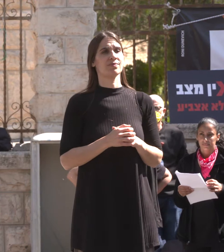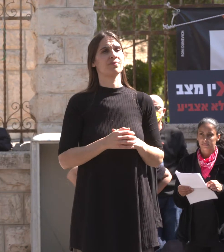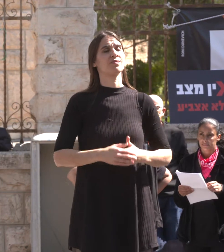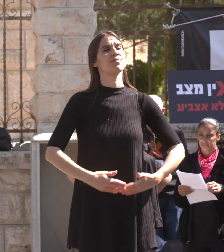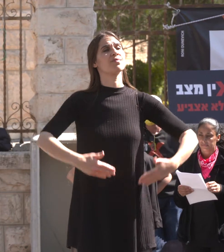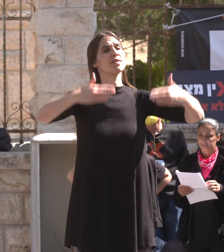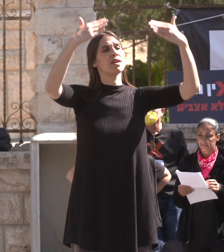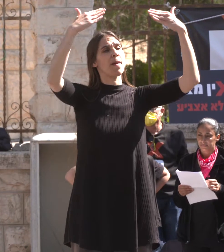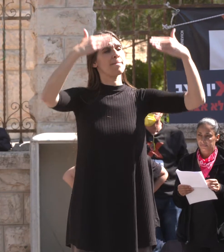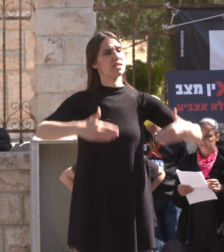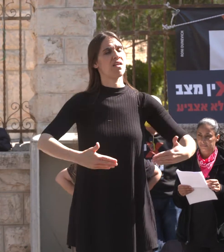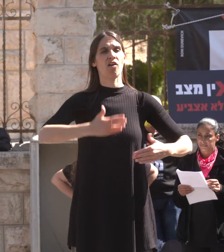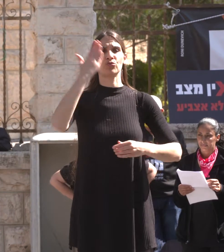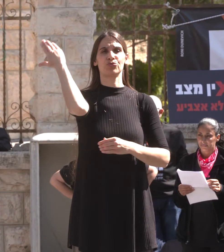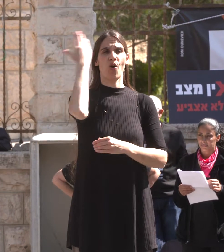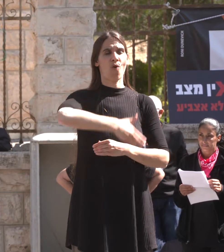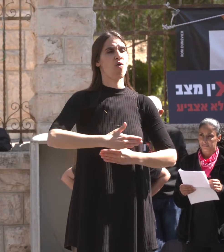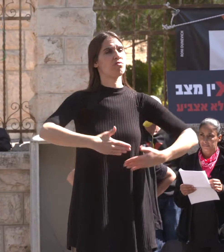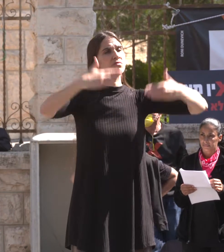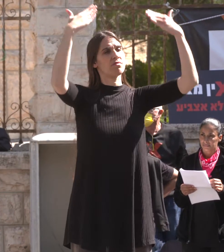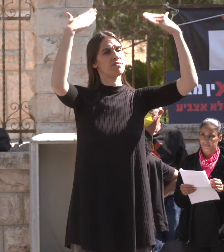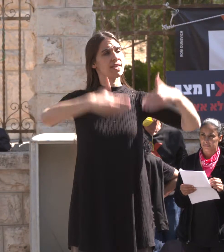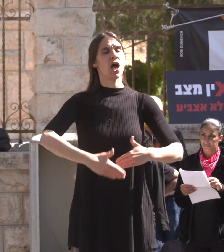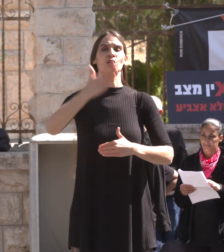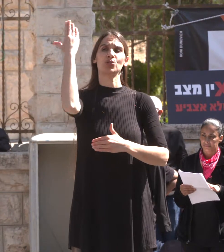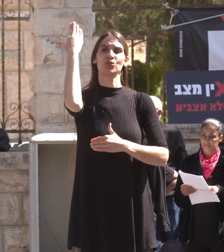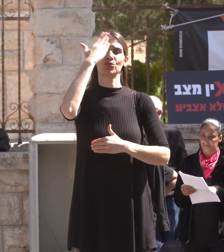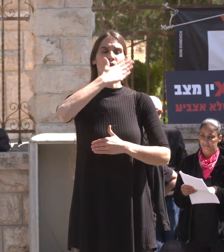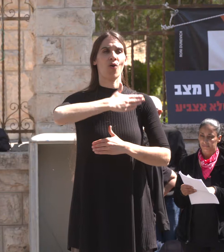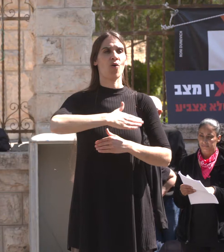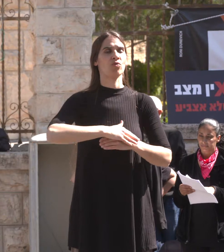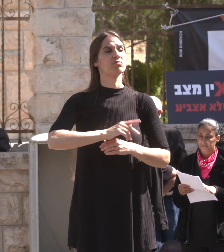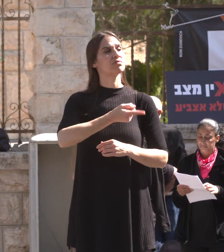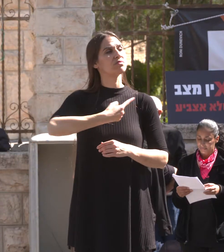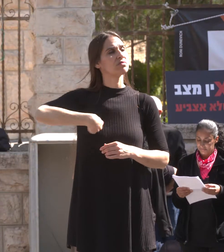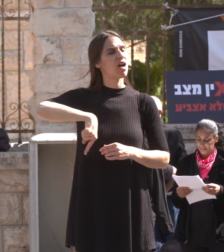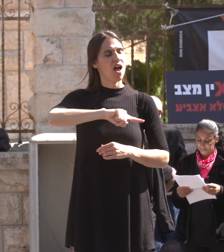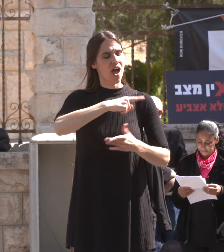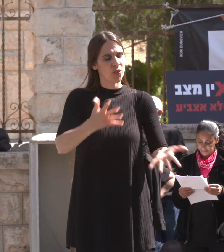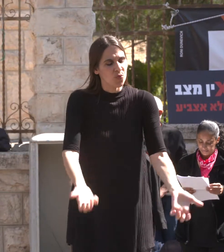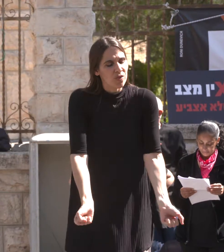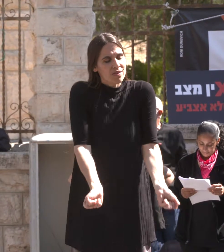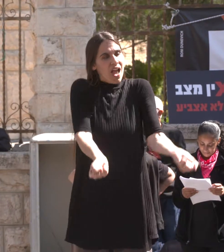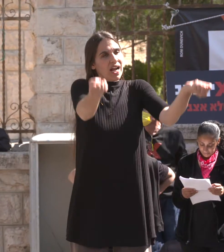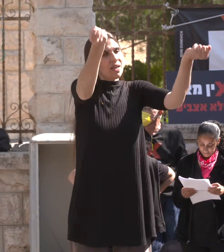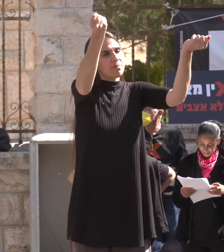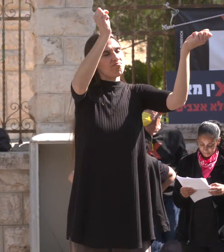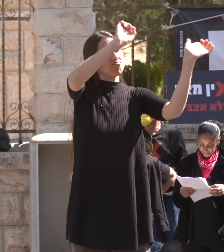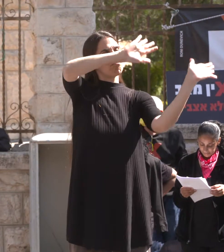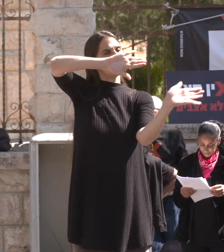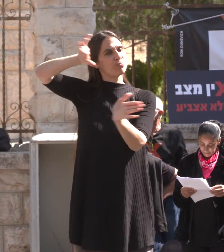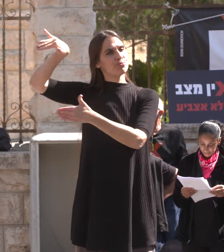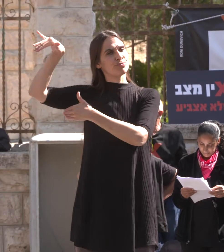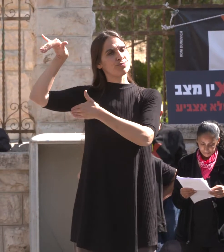מסך שחור, מסך שחור, אנחנו נרים את המסך